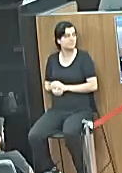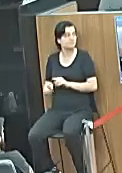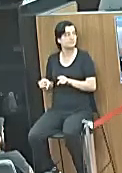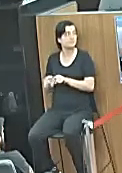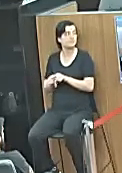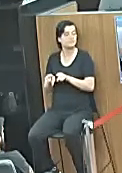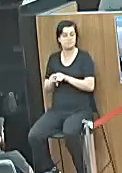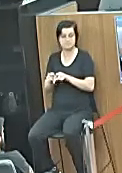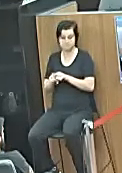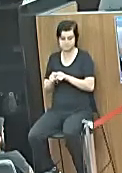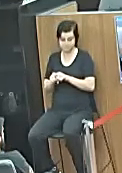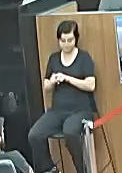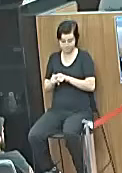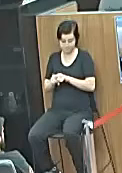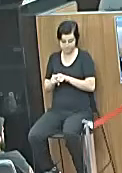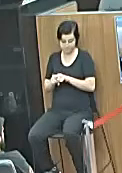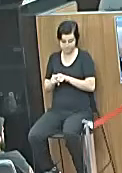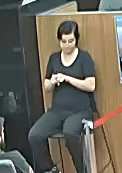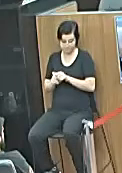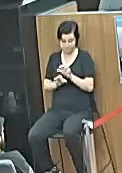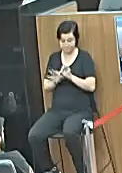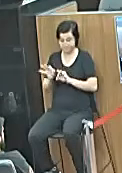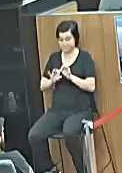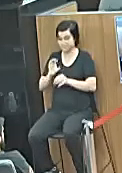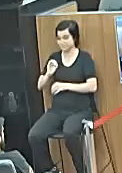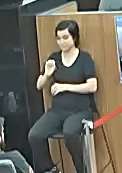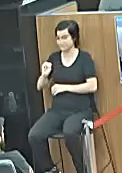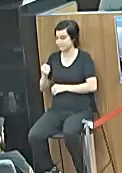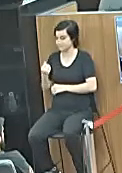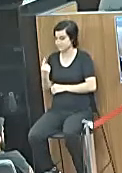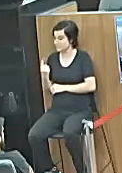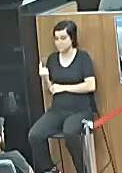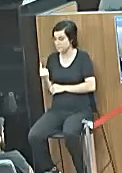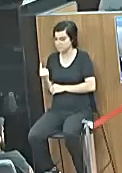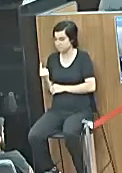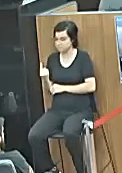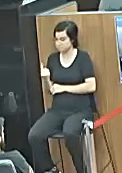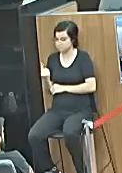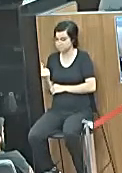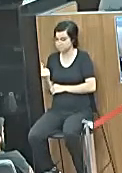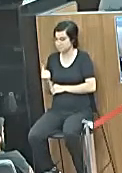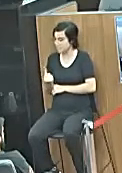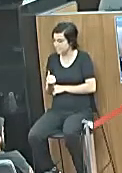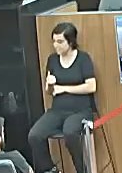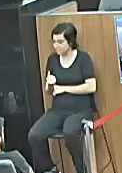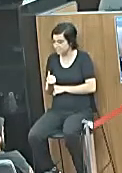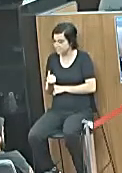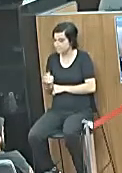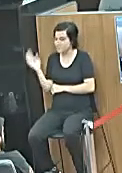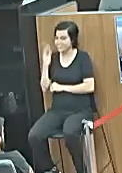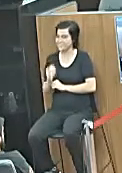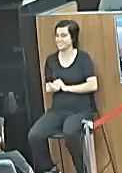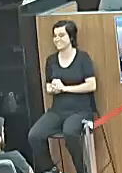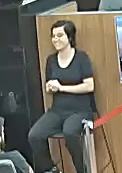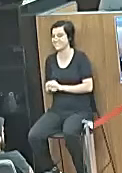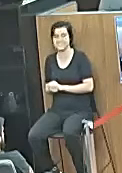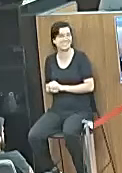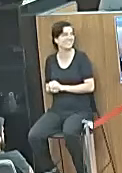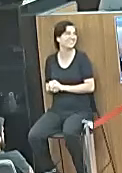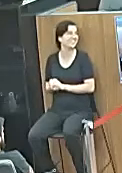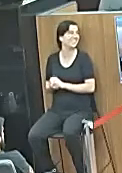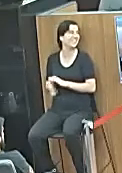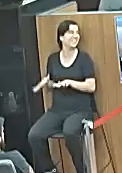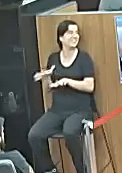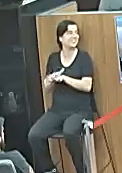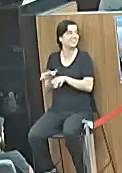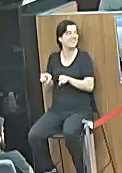manutenção da malha viária o programa 081 com ouvidos a cobrir toda a malha rodoviária na região incluirá a